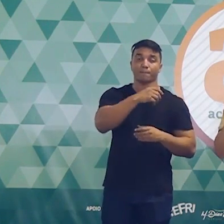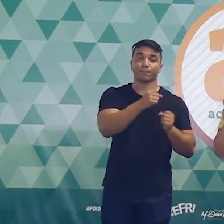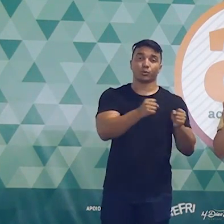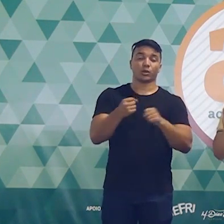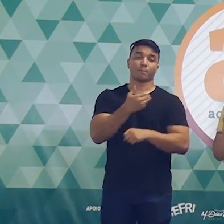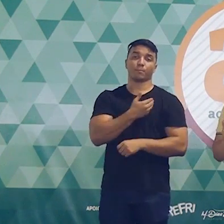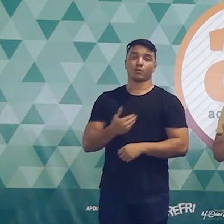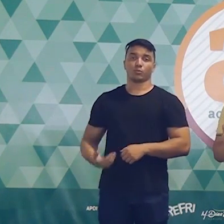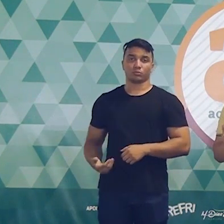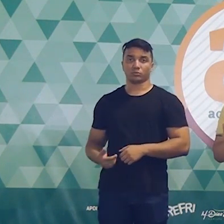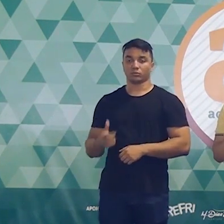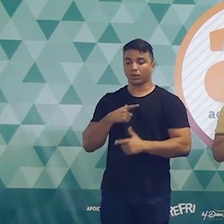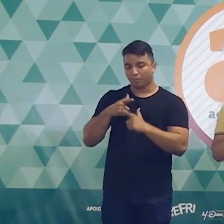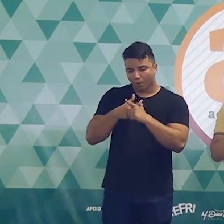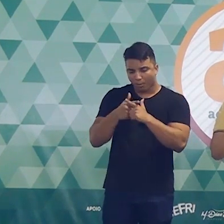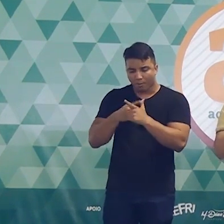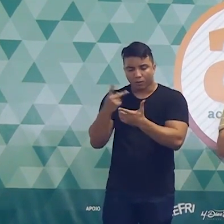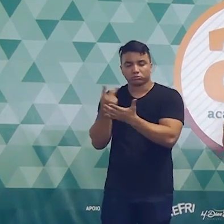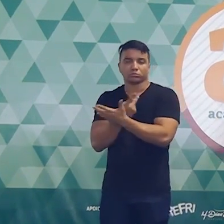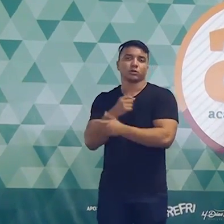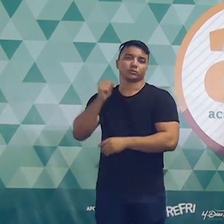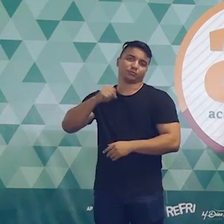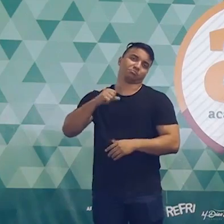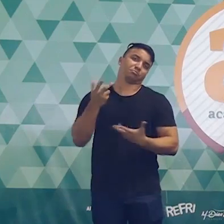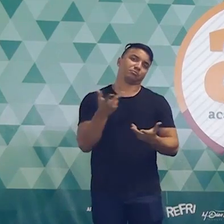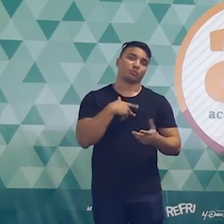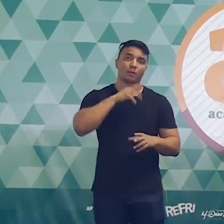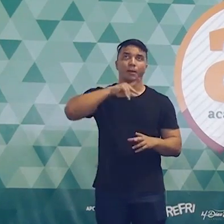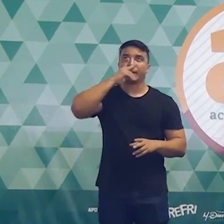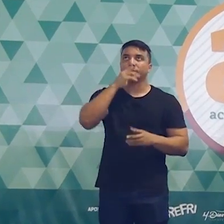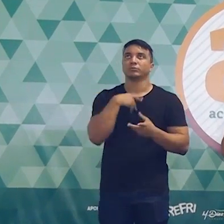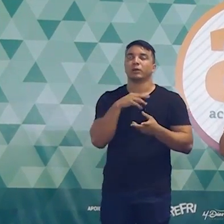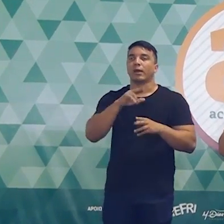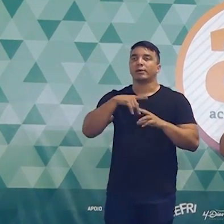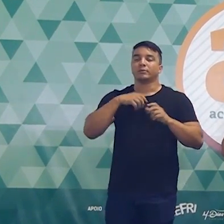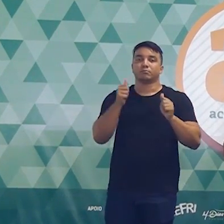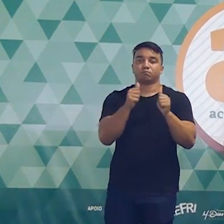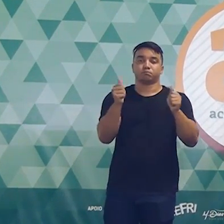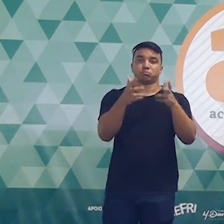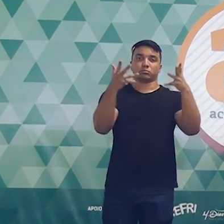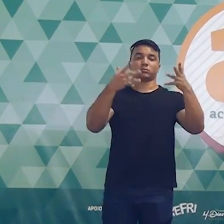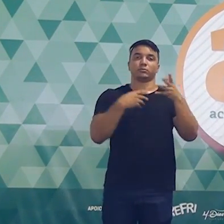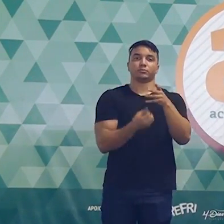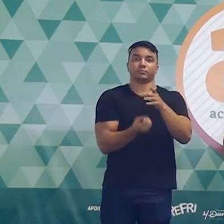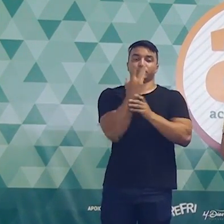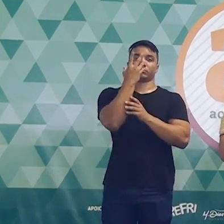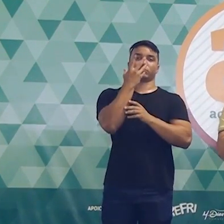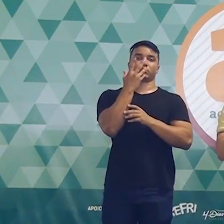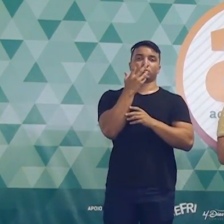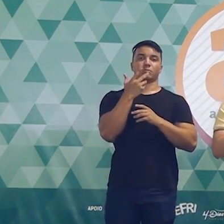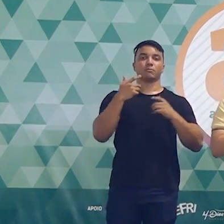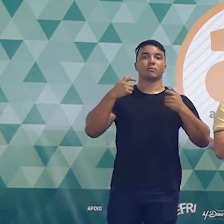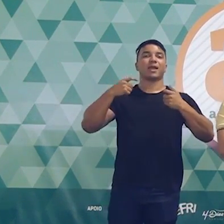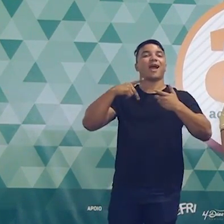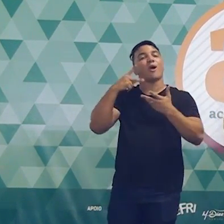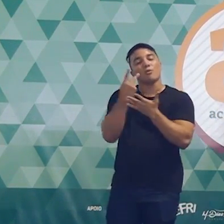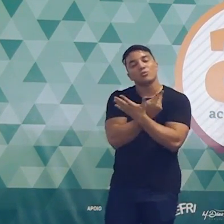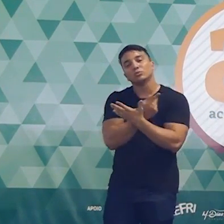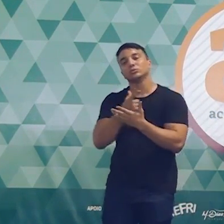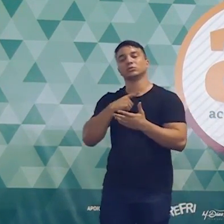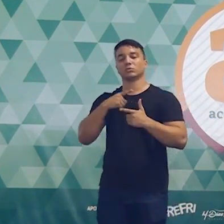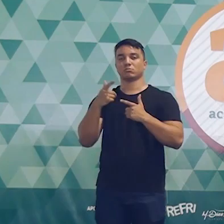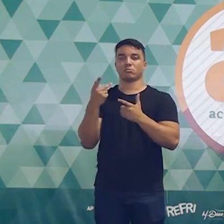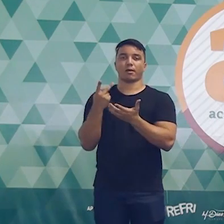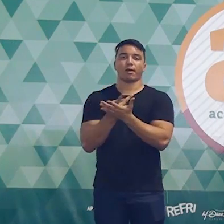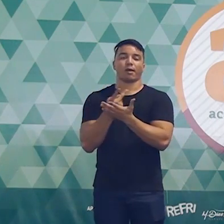público. Problemas não acontecem, problemas não emergem, problemas não se aprofundam, sem que